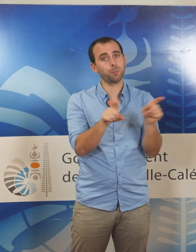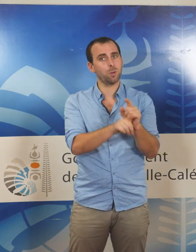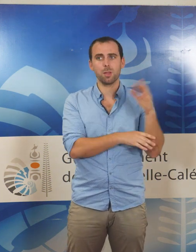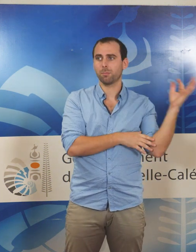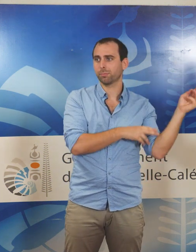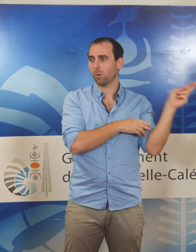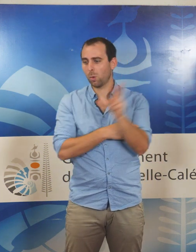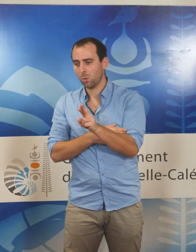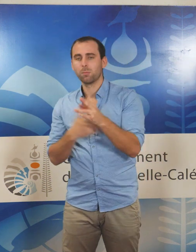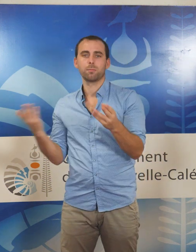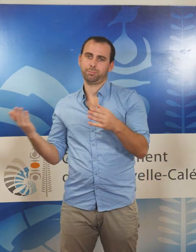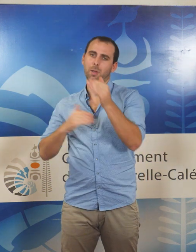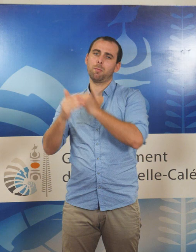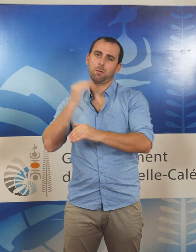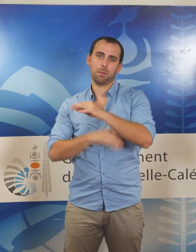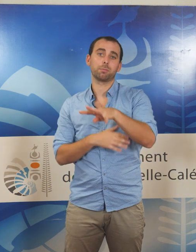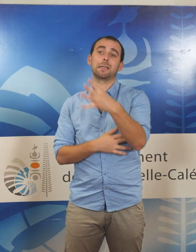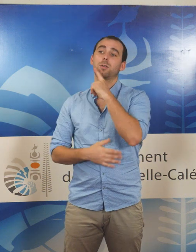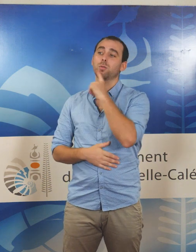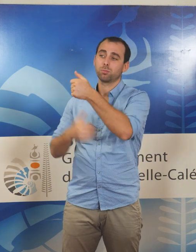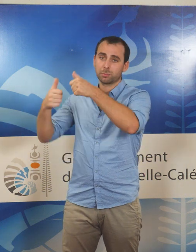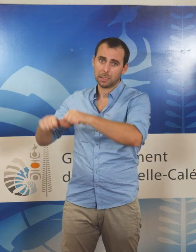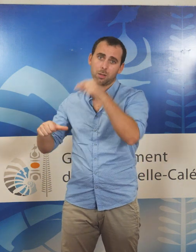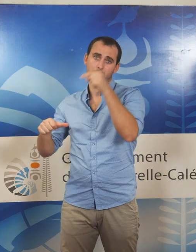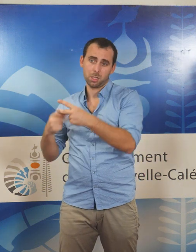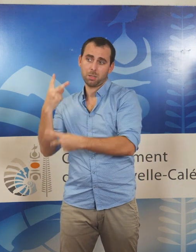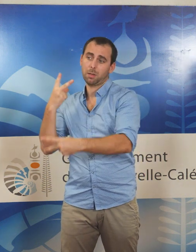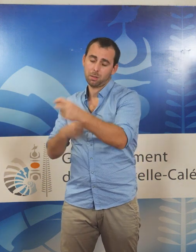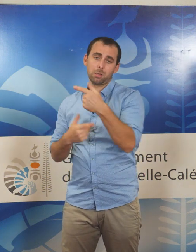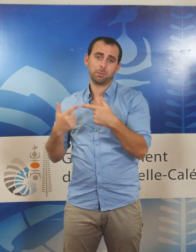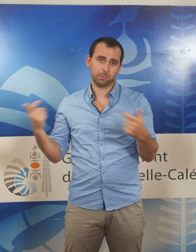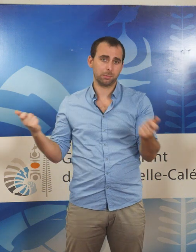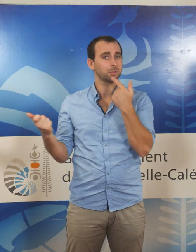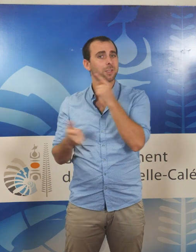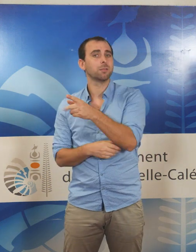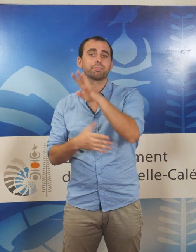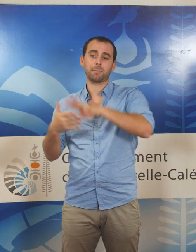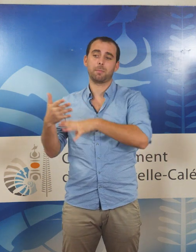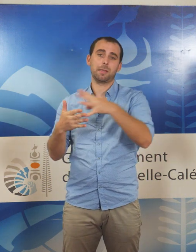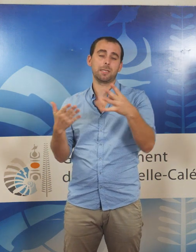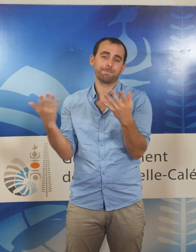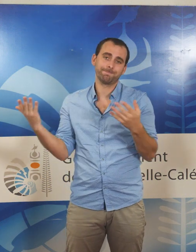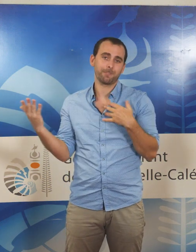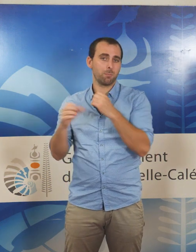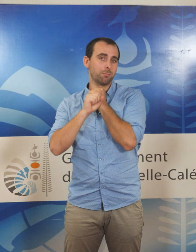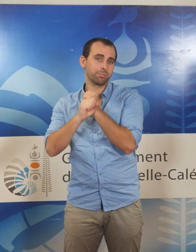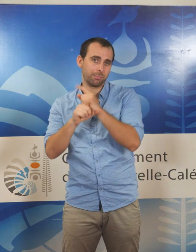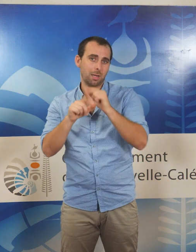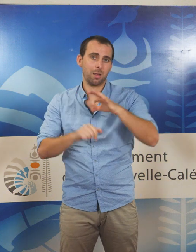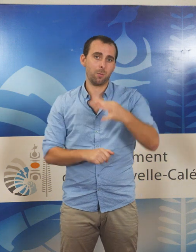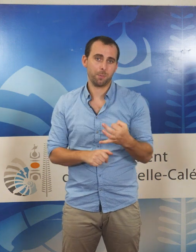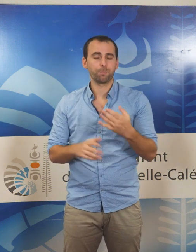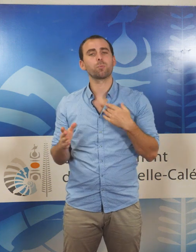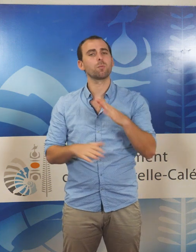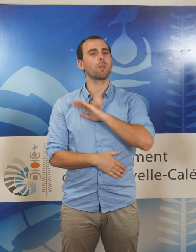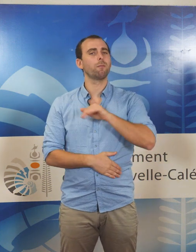Nouvelle-Calédonie telles que vous les connaissez. Donc évidemment, ça va poser un planning contraint sur ces retours. Je voulais dire pour finir sur ce